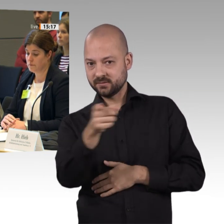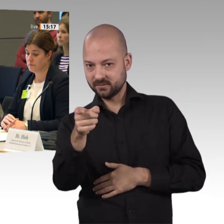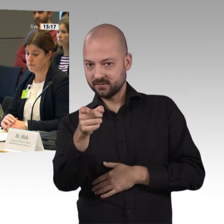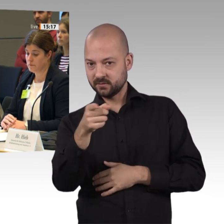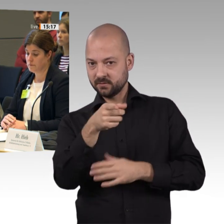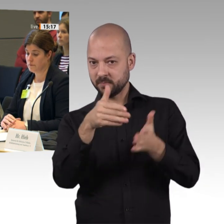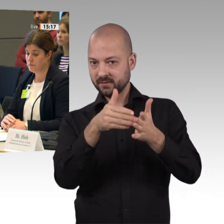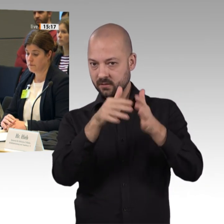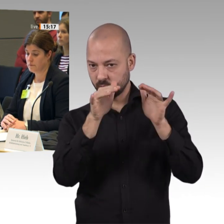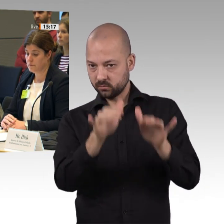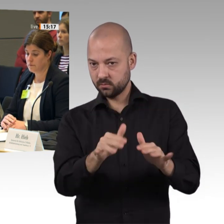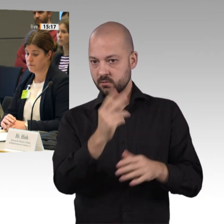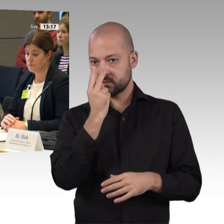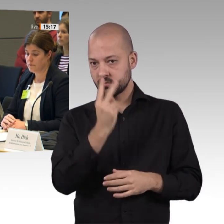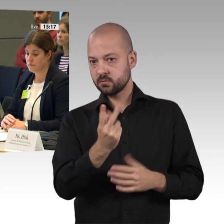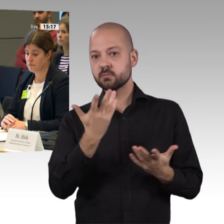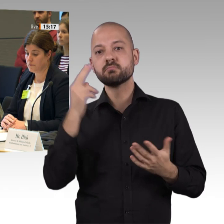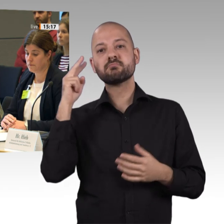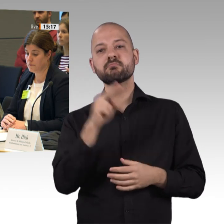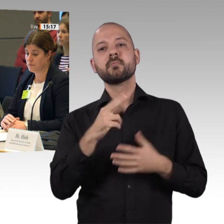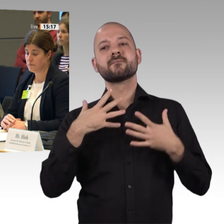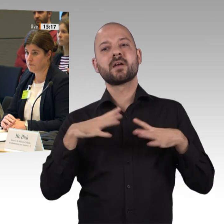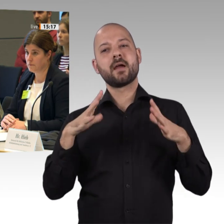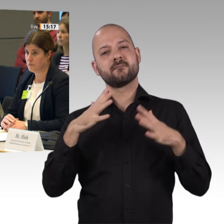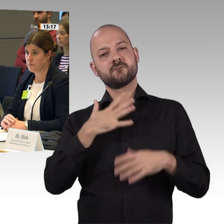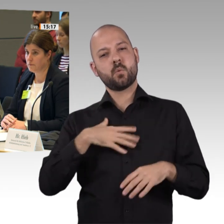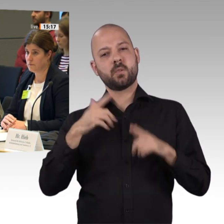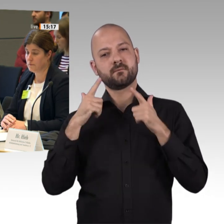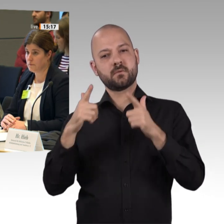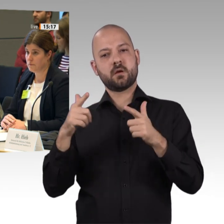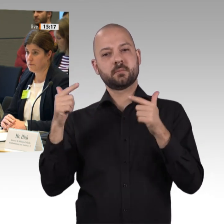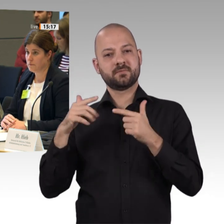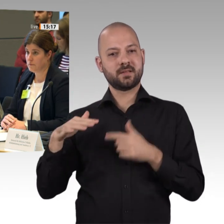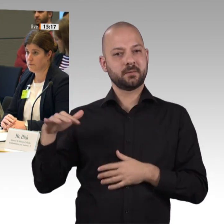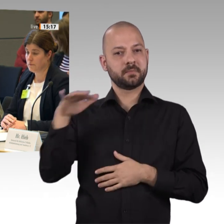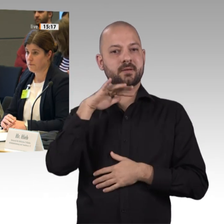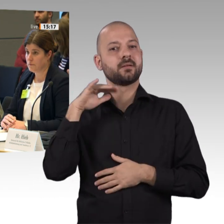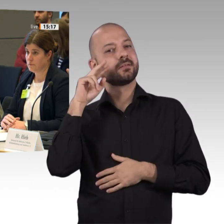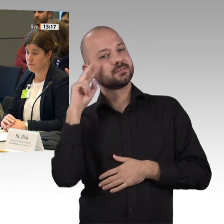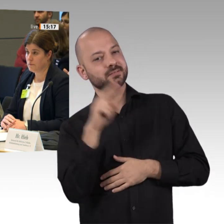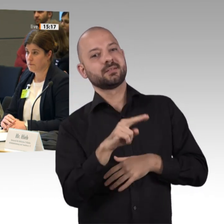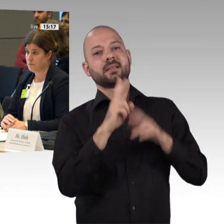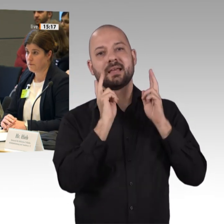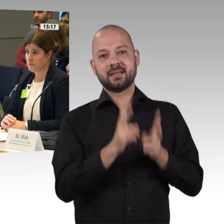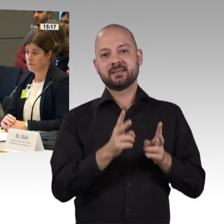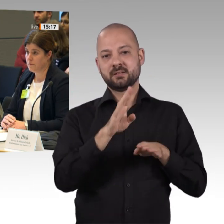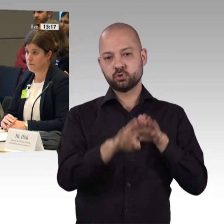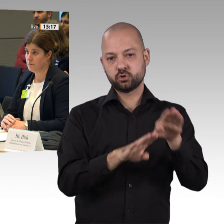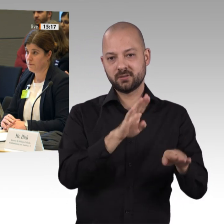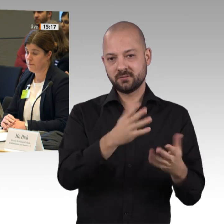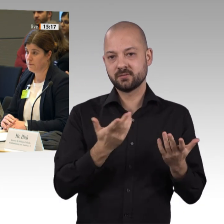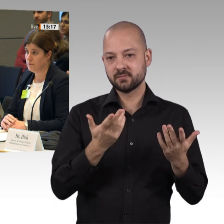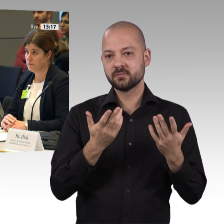dabei bei dem inklusiven SGB 8 auch die Heranziehung der Eltern für Leistungen der sozialen Teilhabe für minderjährige Kinder mit und